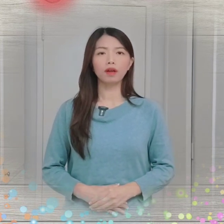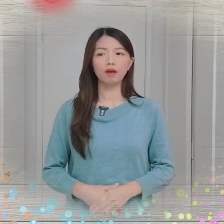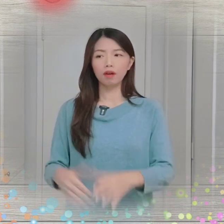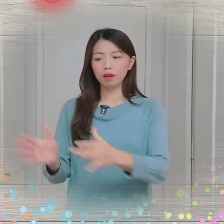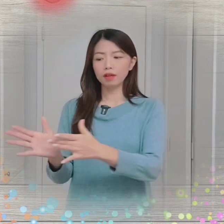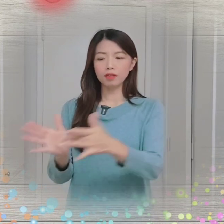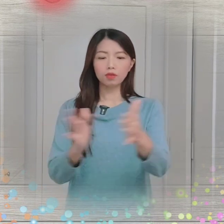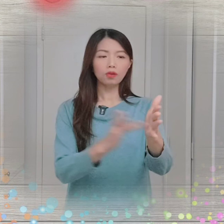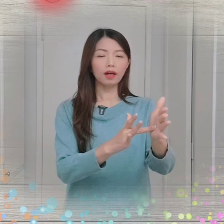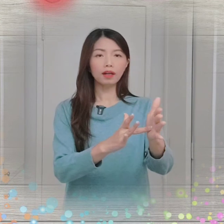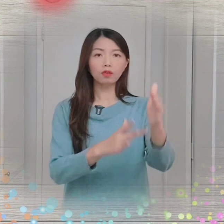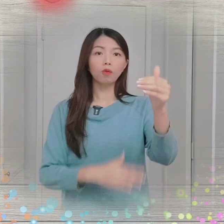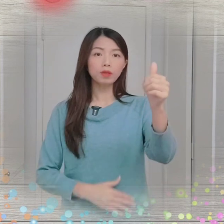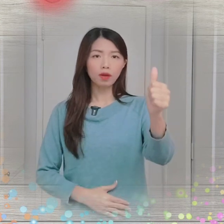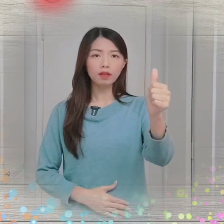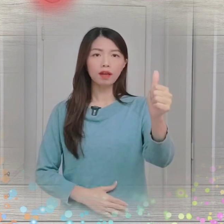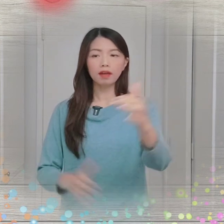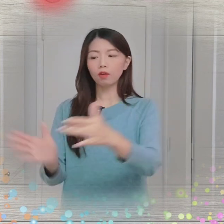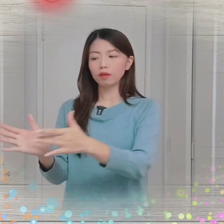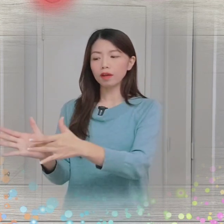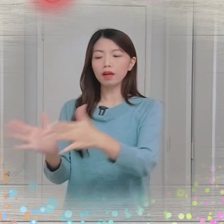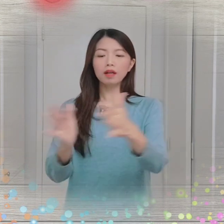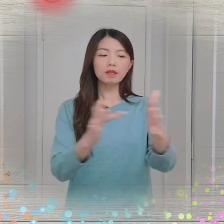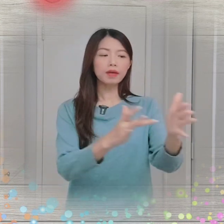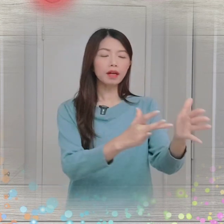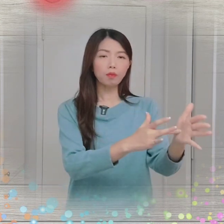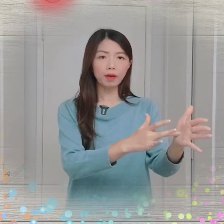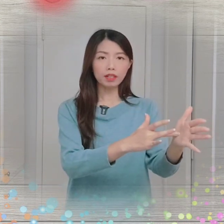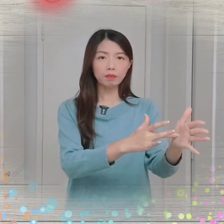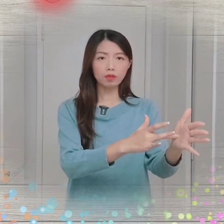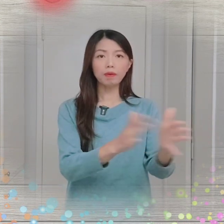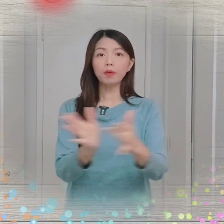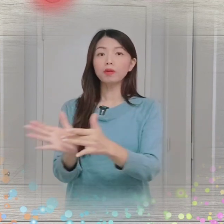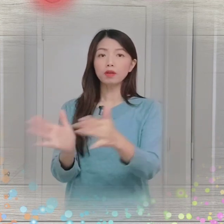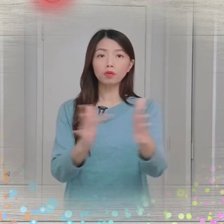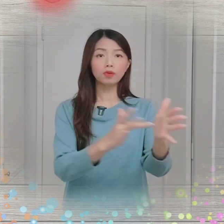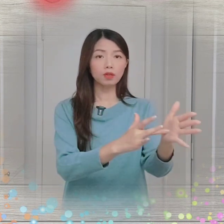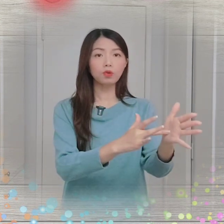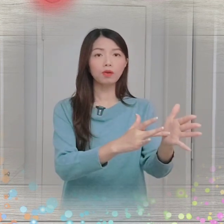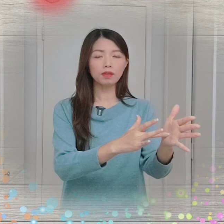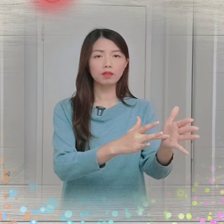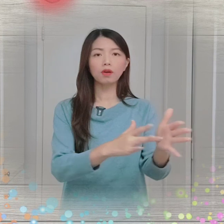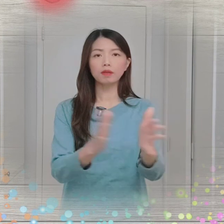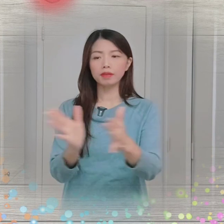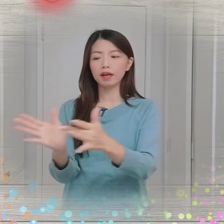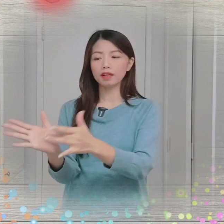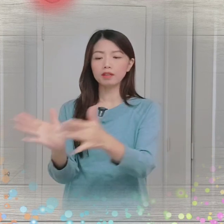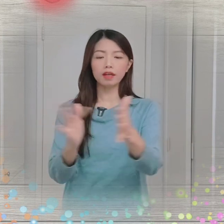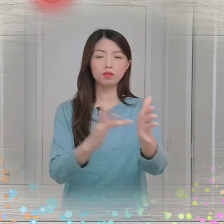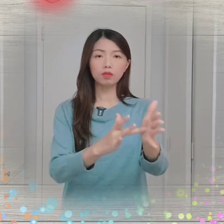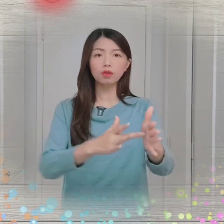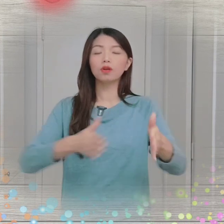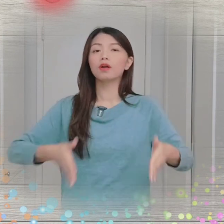표현하셔도 돼요. 예수 아까 저는 엄지도 했는데 이렇게 십자가에 못 박히신 모습만 표현하셔도 예수라고 하는 제 수어가 됩니다.